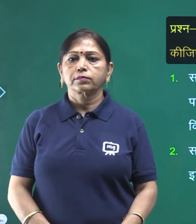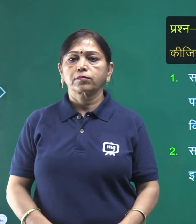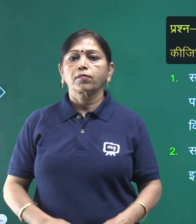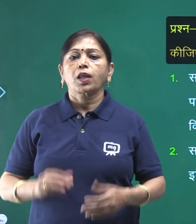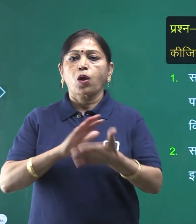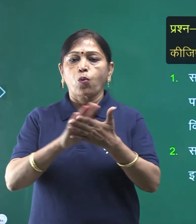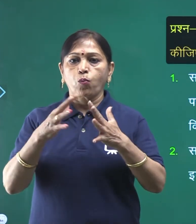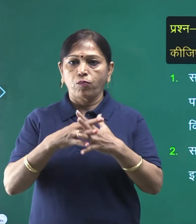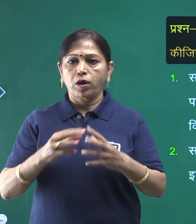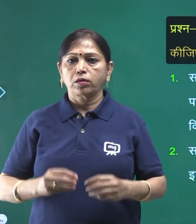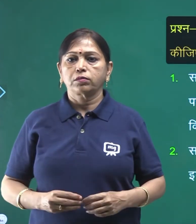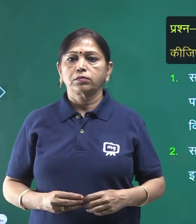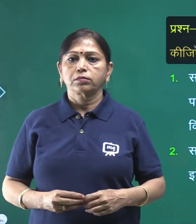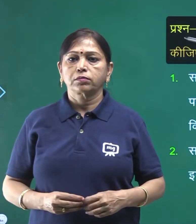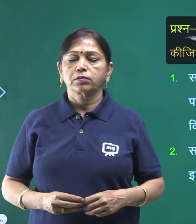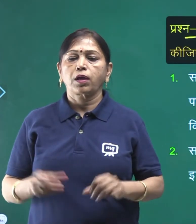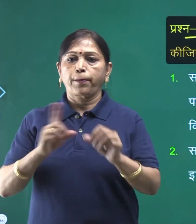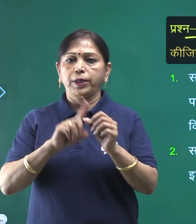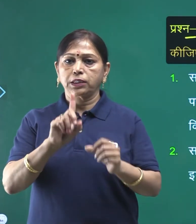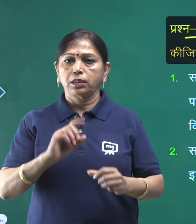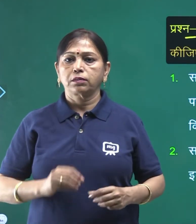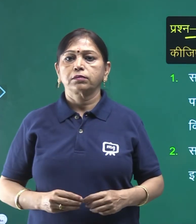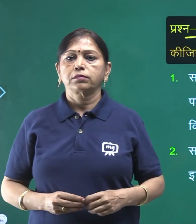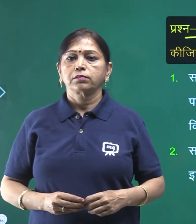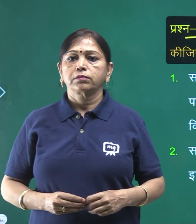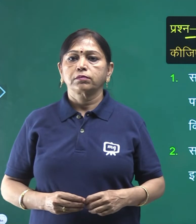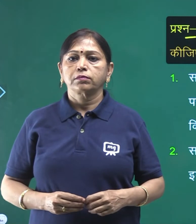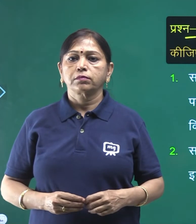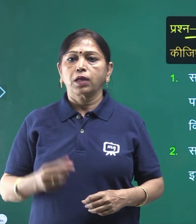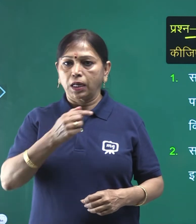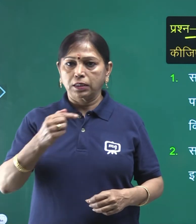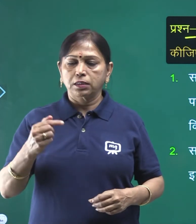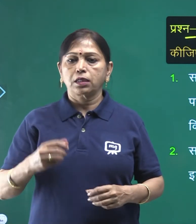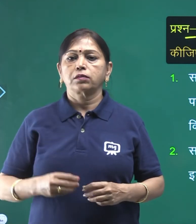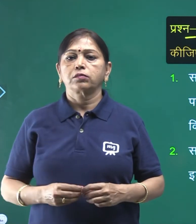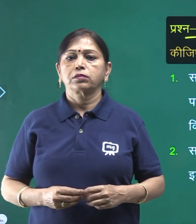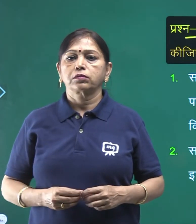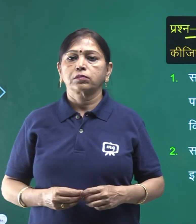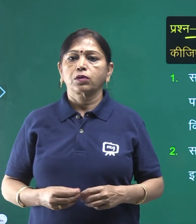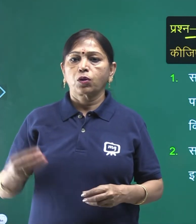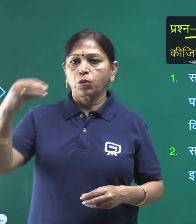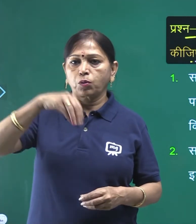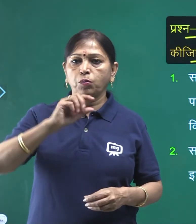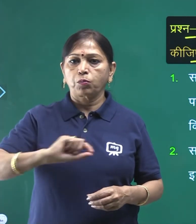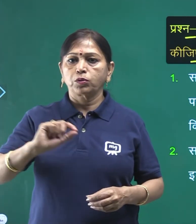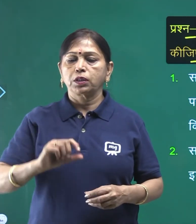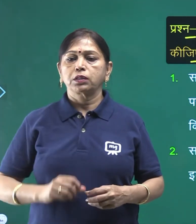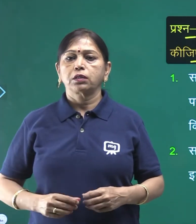गृह कार्य प्रश्न 1, रिक्त स्थानों की पूर्ति